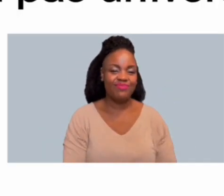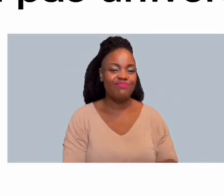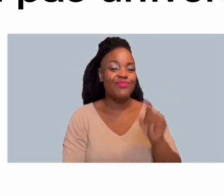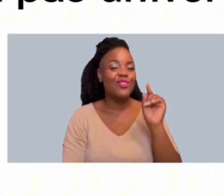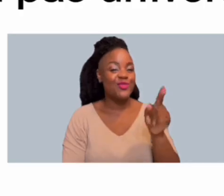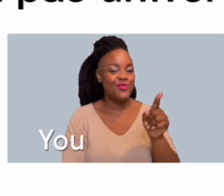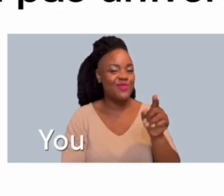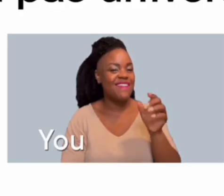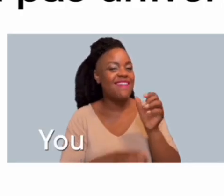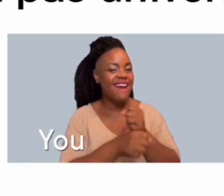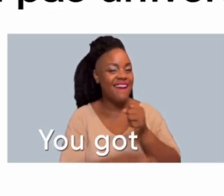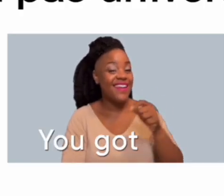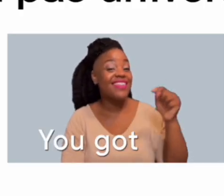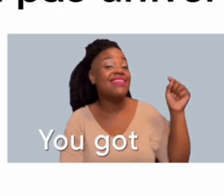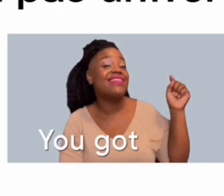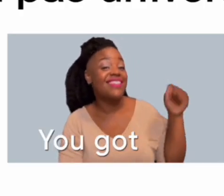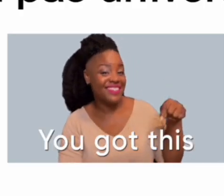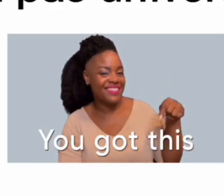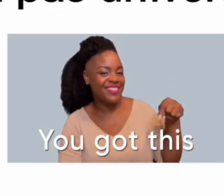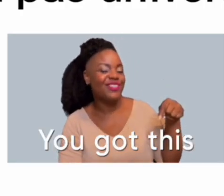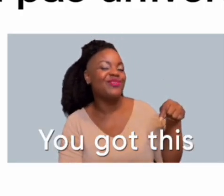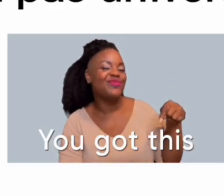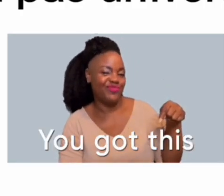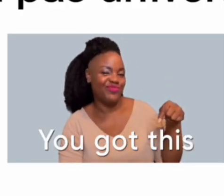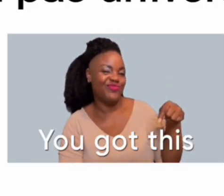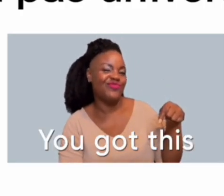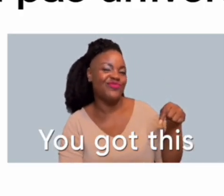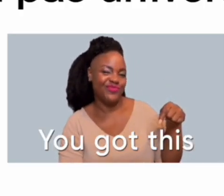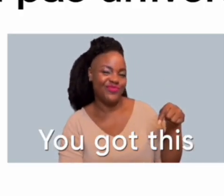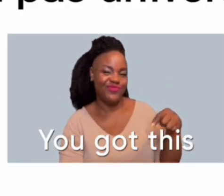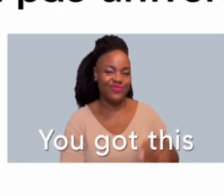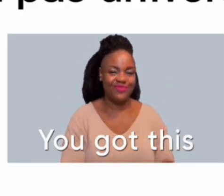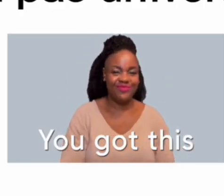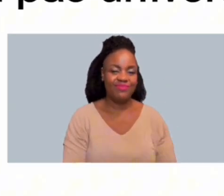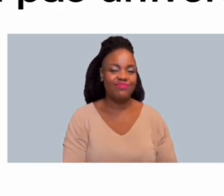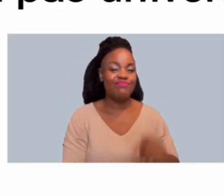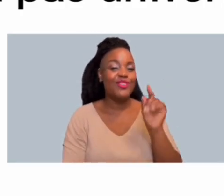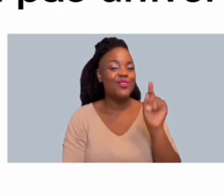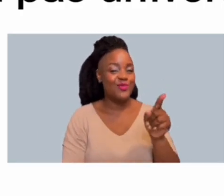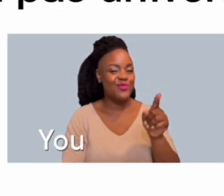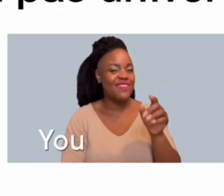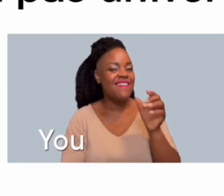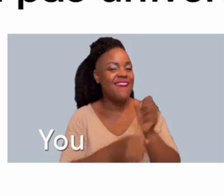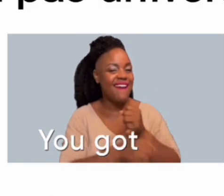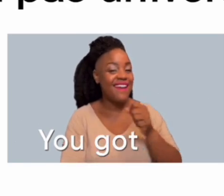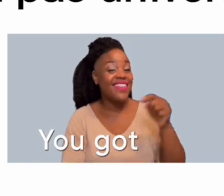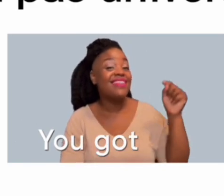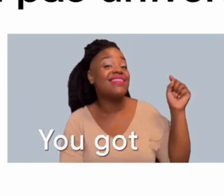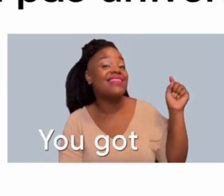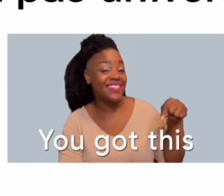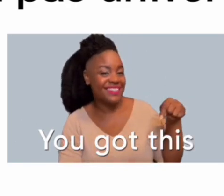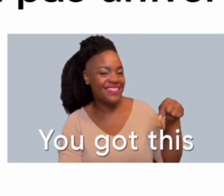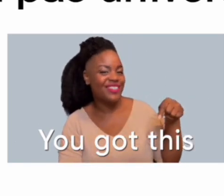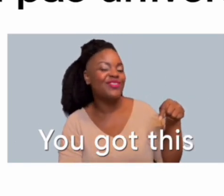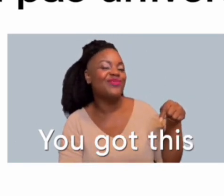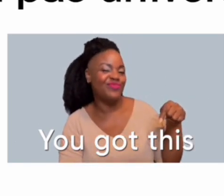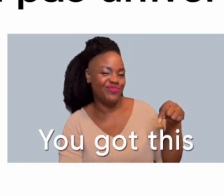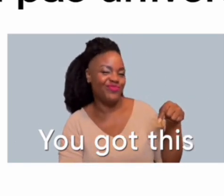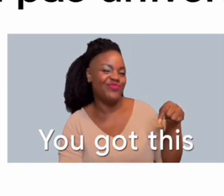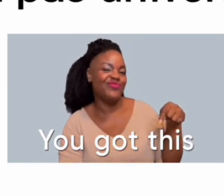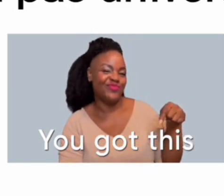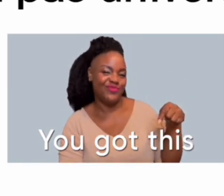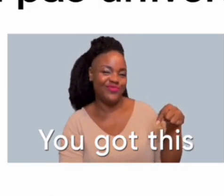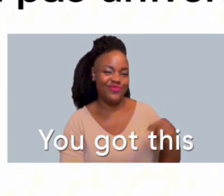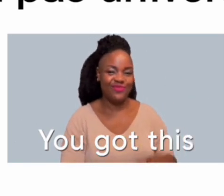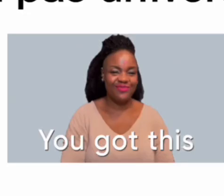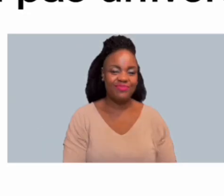britannique, BSL. Et évidemment, dans d'autres pays, plein de langues des signes locales. Et nous